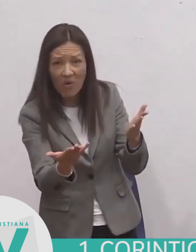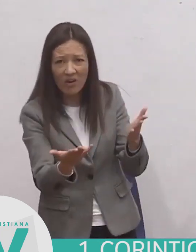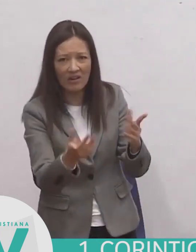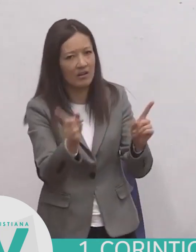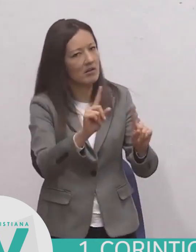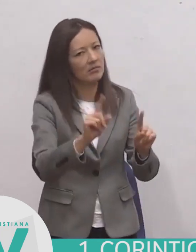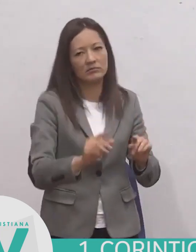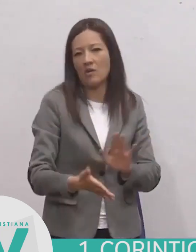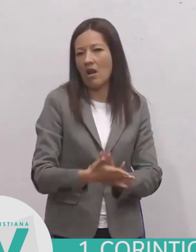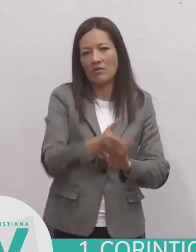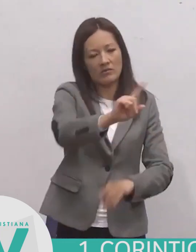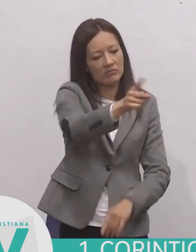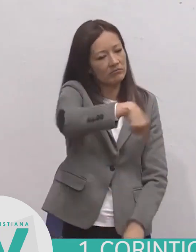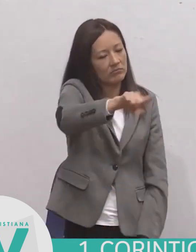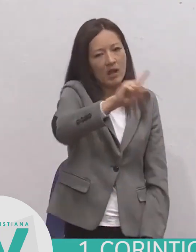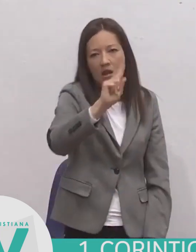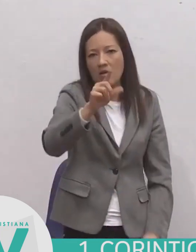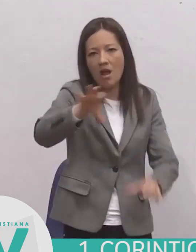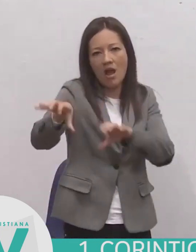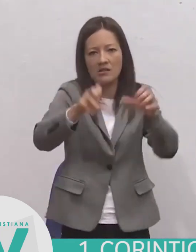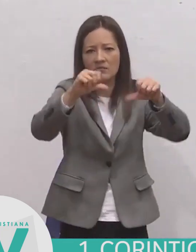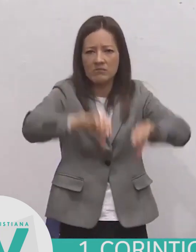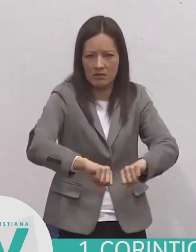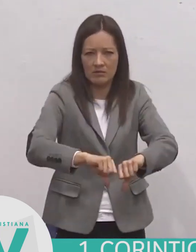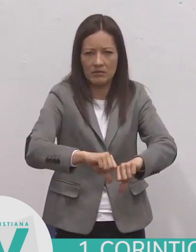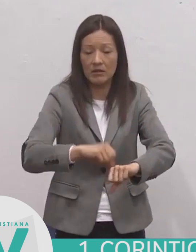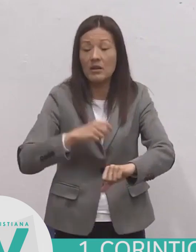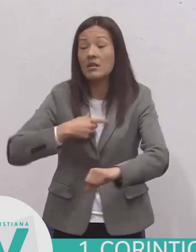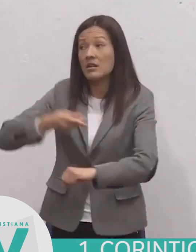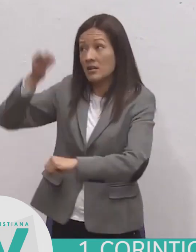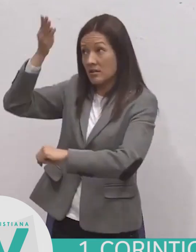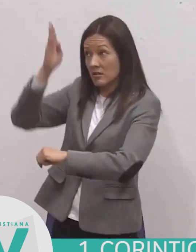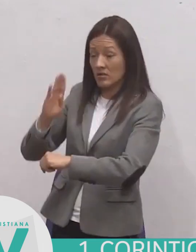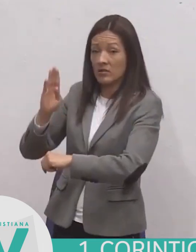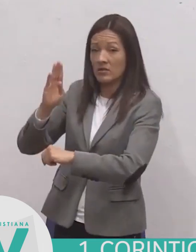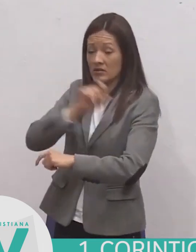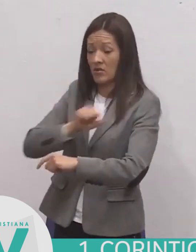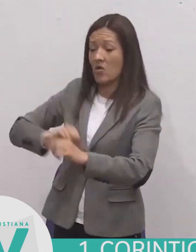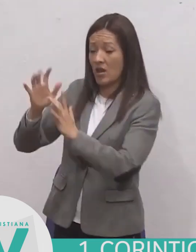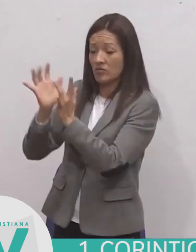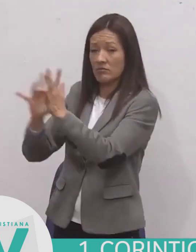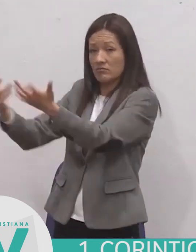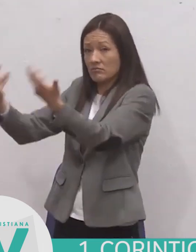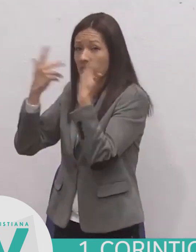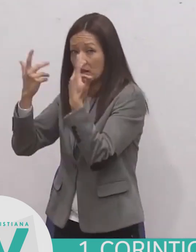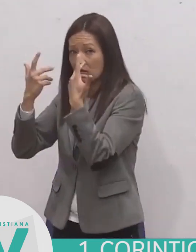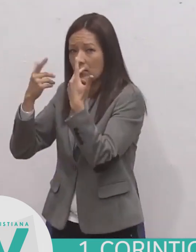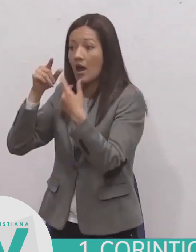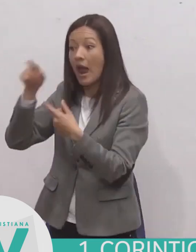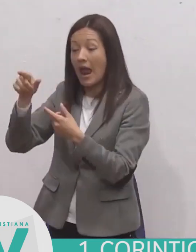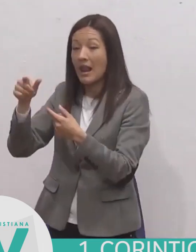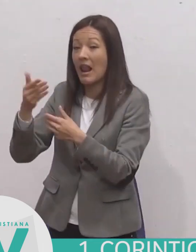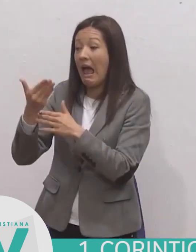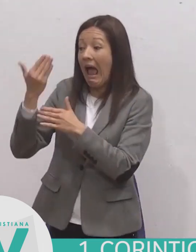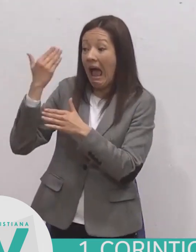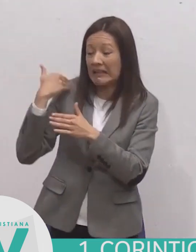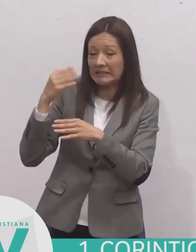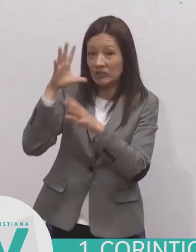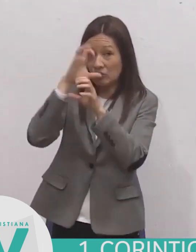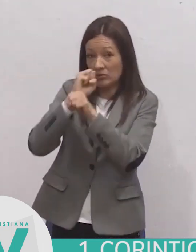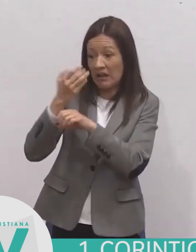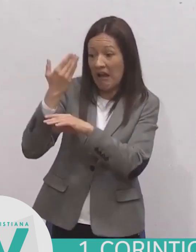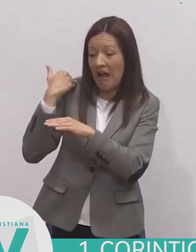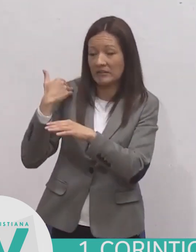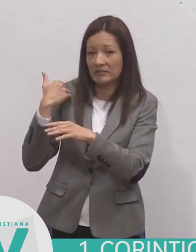esto no les alabo. Porque yo recibí del Señor lo que también les he enseñado, que el Señor Jesús la noche que fue entregado tomó pan